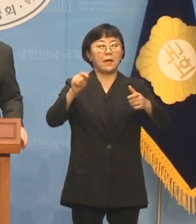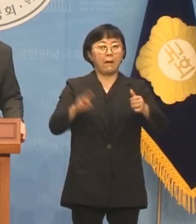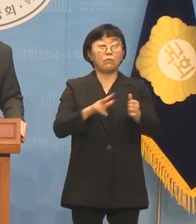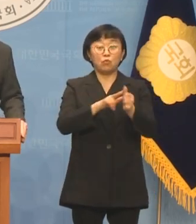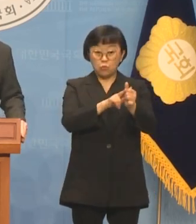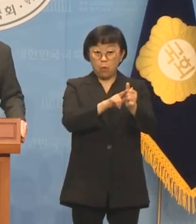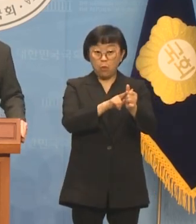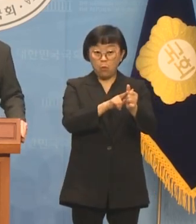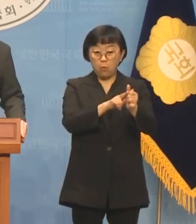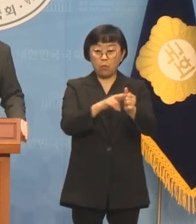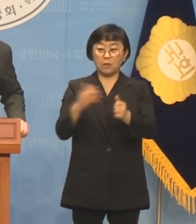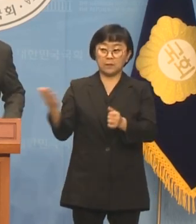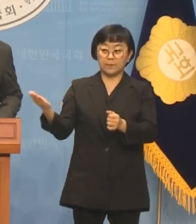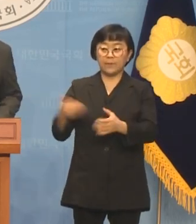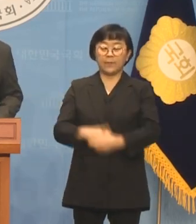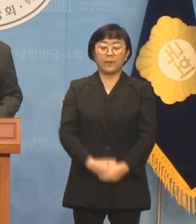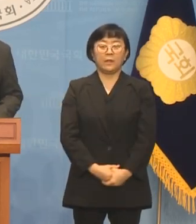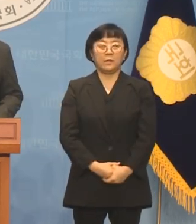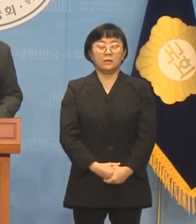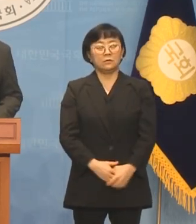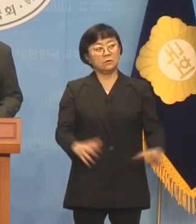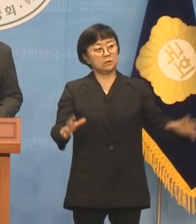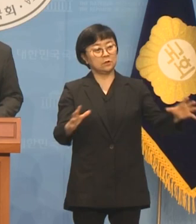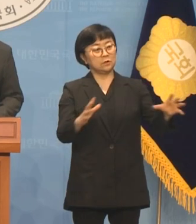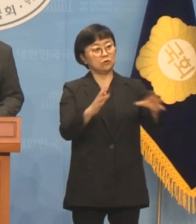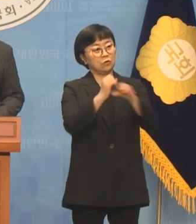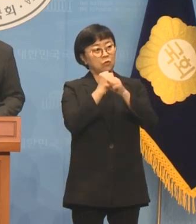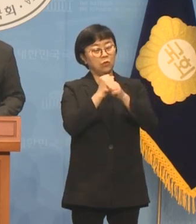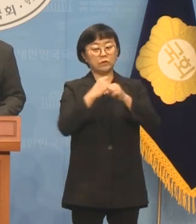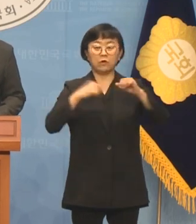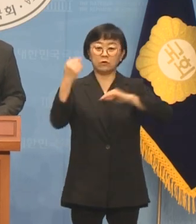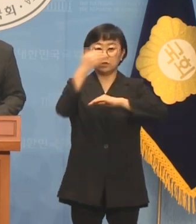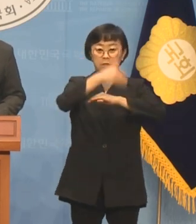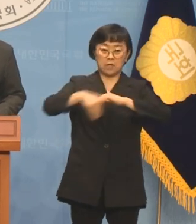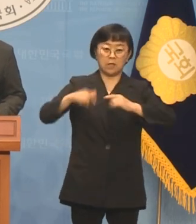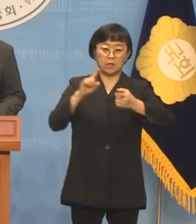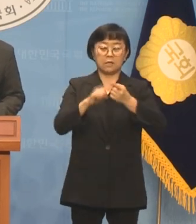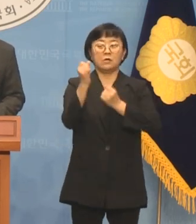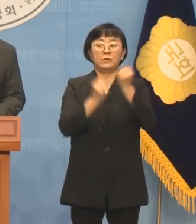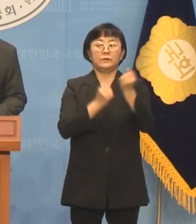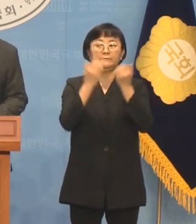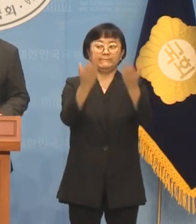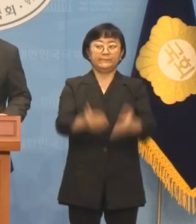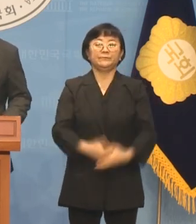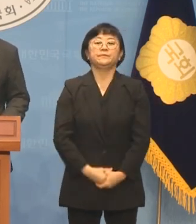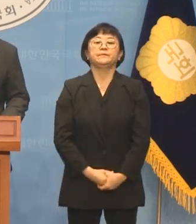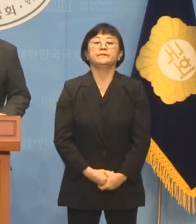김혜미 후보께서 주요 정책 공약에 대한 해설을 말씀드리겠습니다.